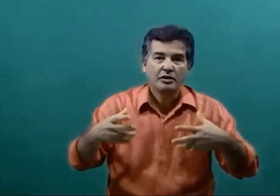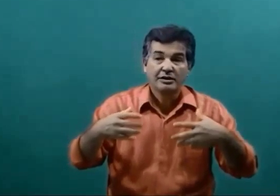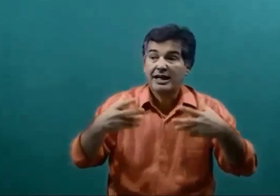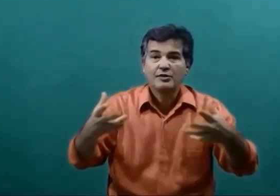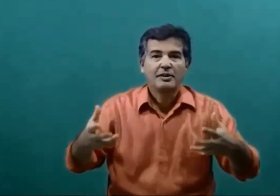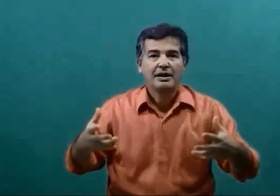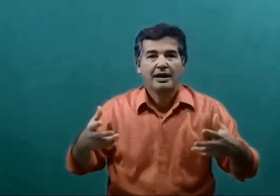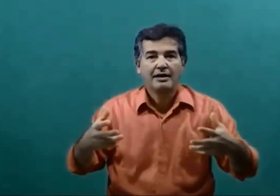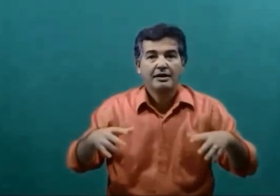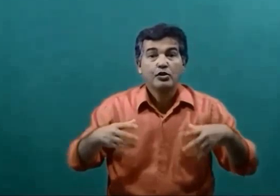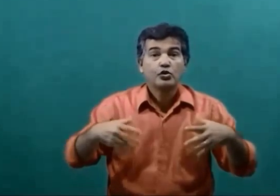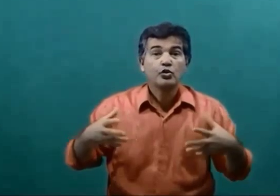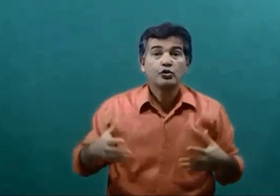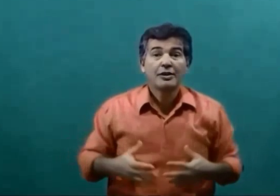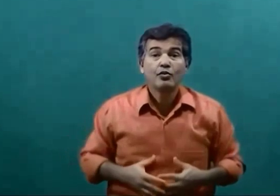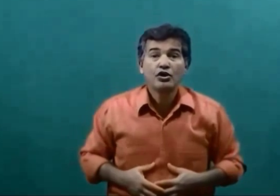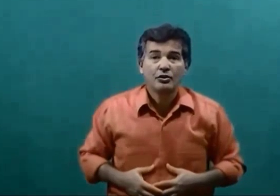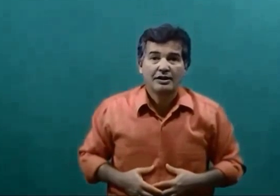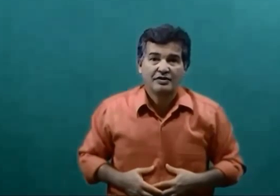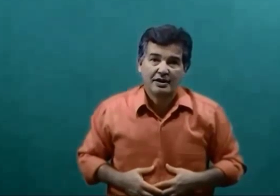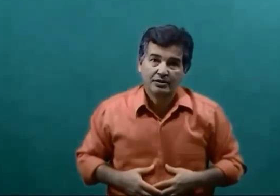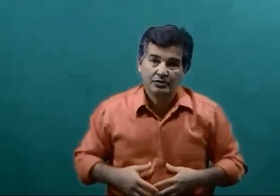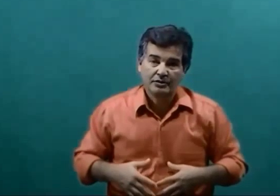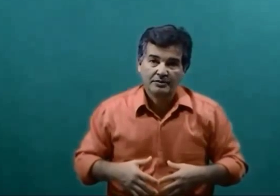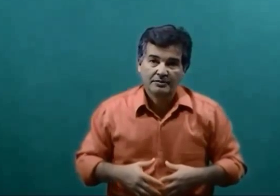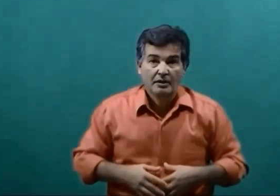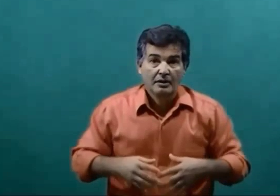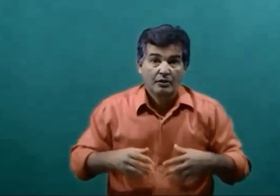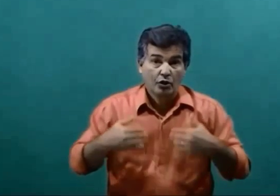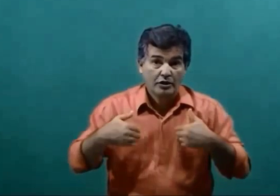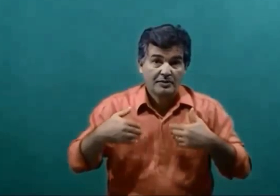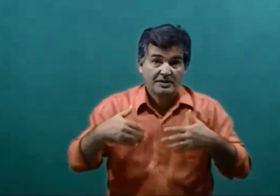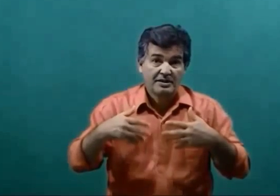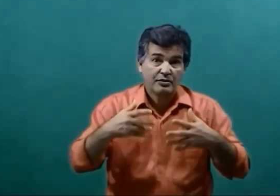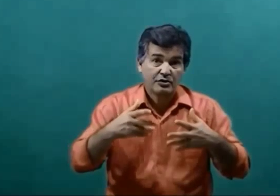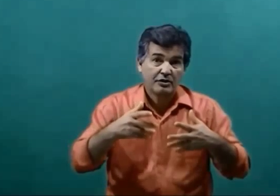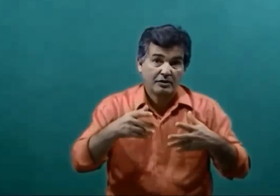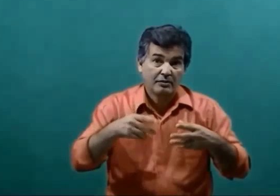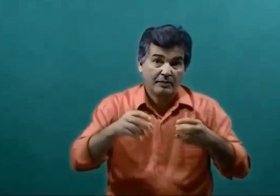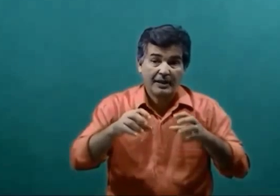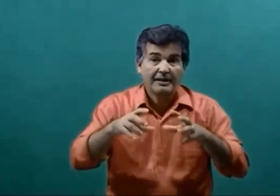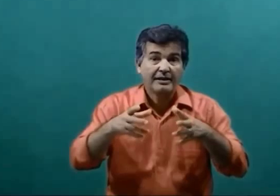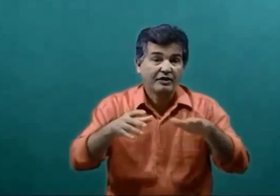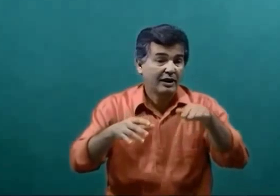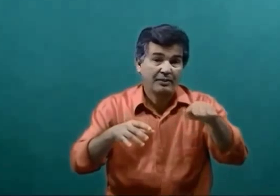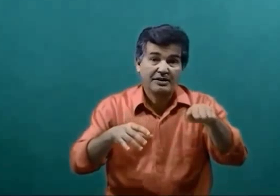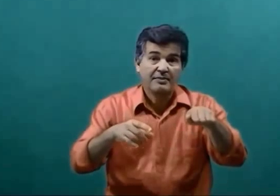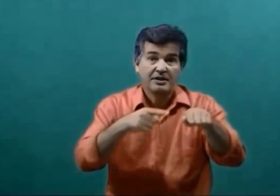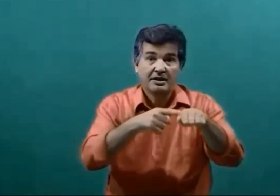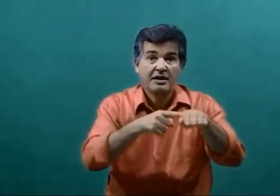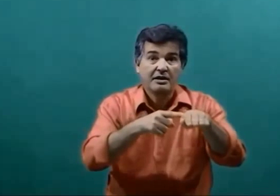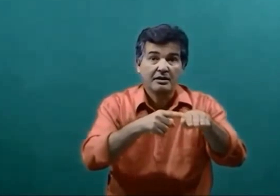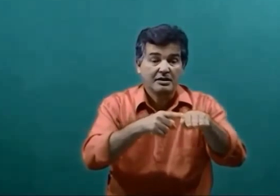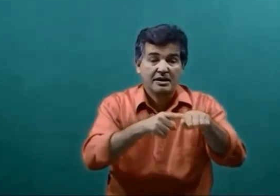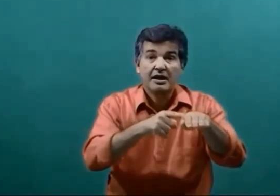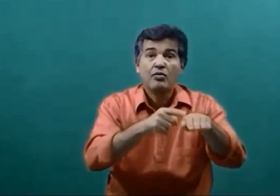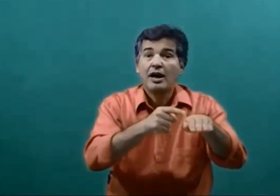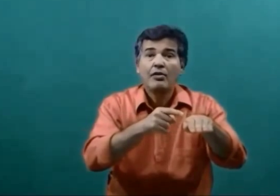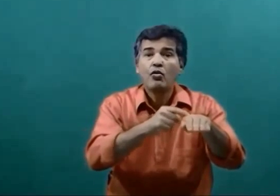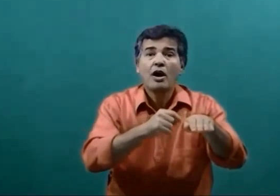de explicar. E o surdo usa muito o classificador. Nós precisamos, para identificar, por exemplo, isso aqui é um carro ou um